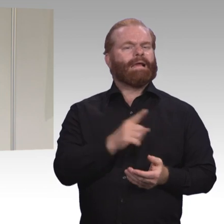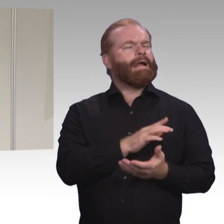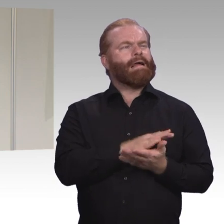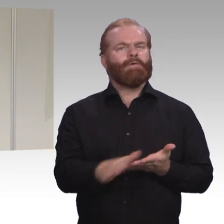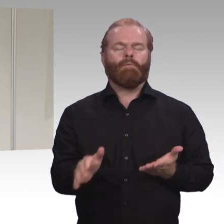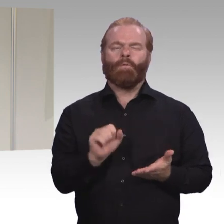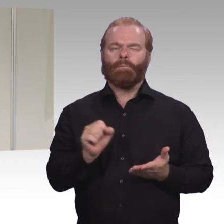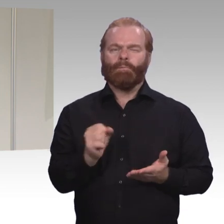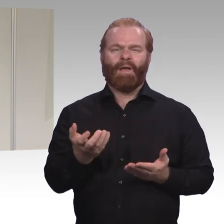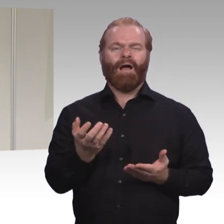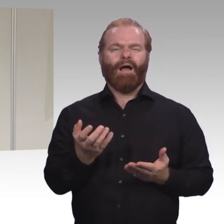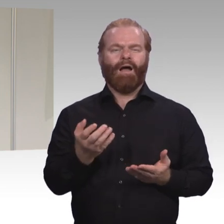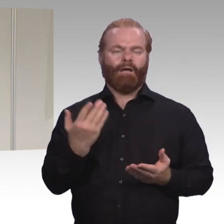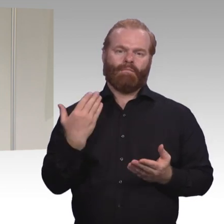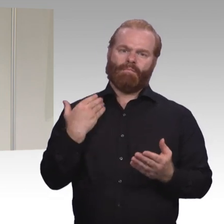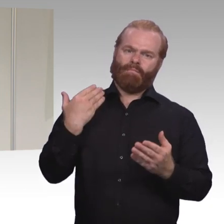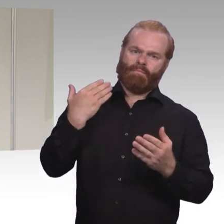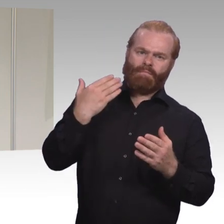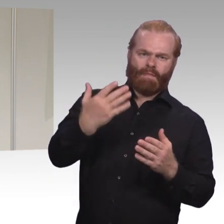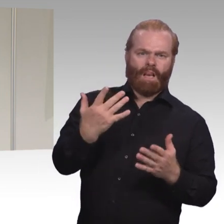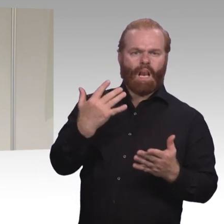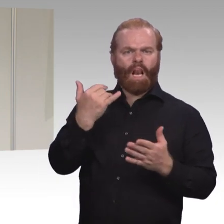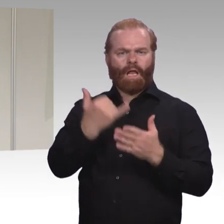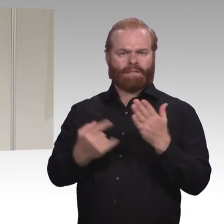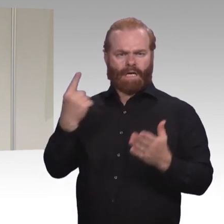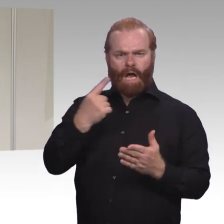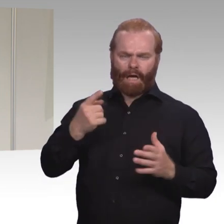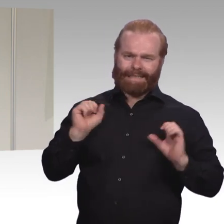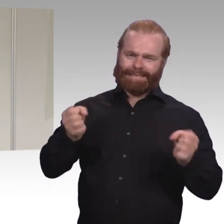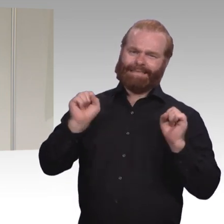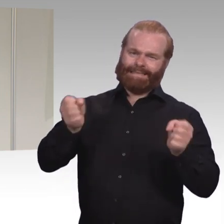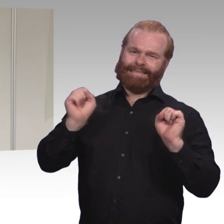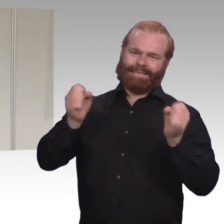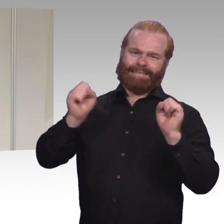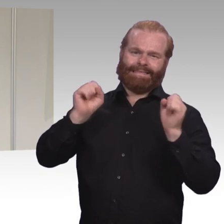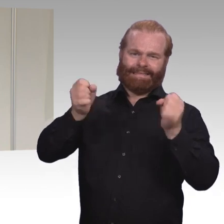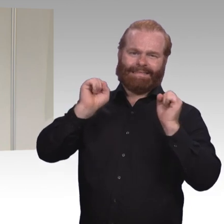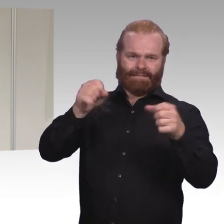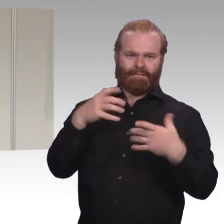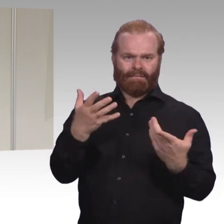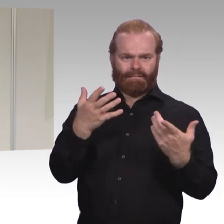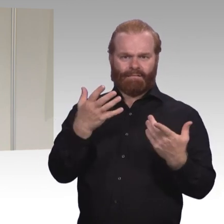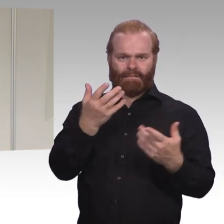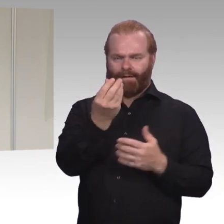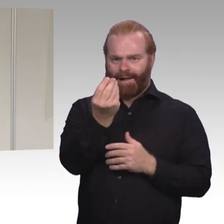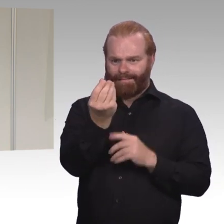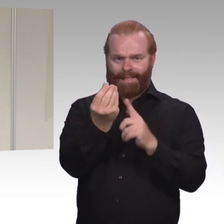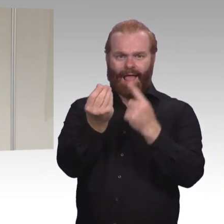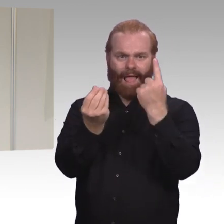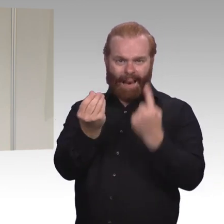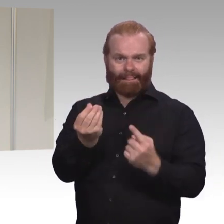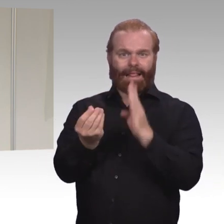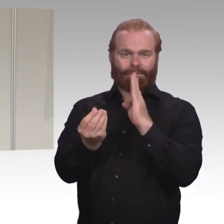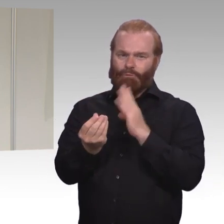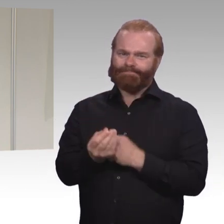Geld alleine nicht ausreicht. Die Mittel, die Sie in diesem Haus zur Verfügung stellen, müssen schneller und